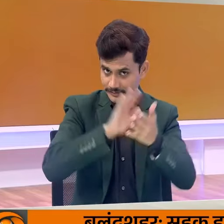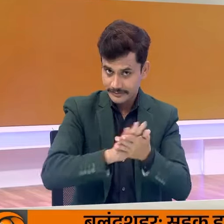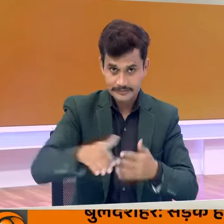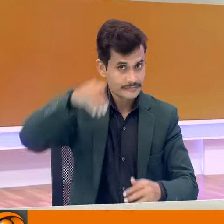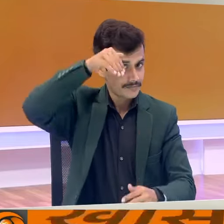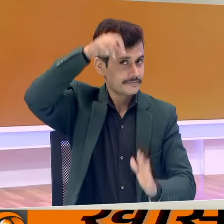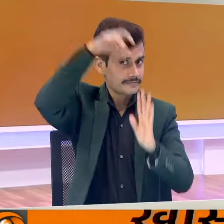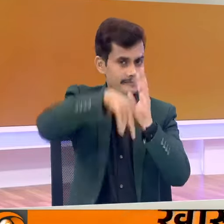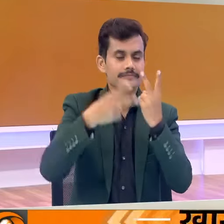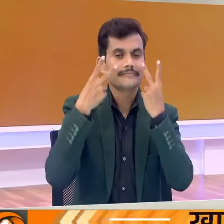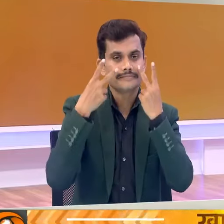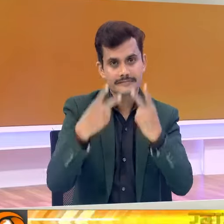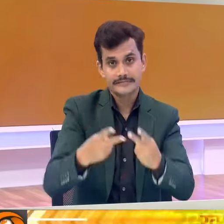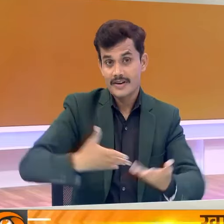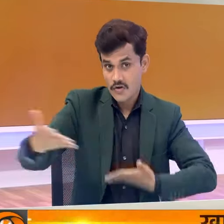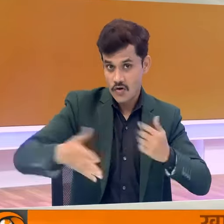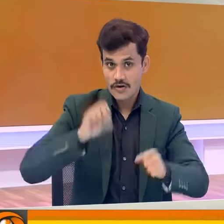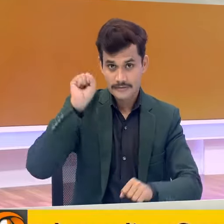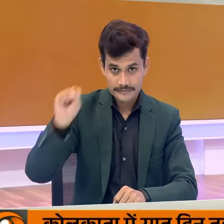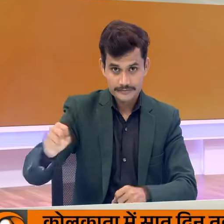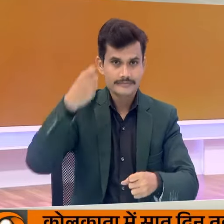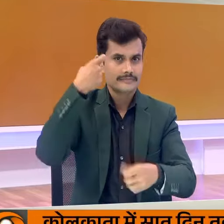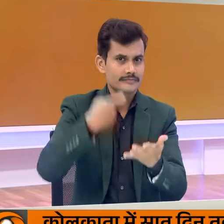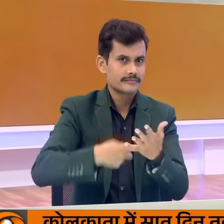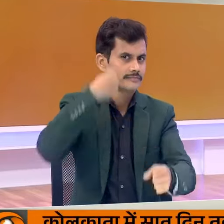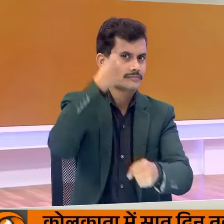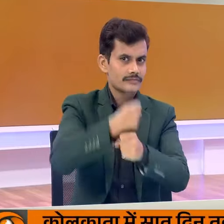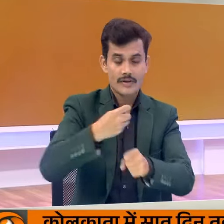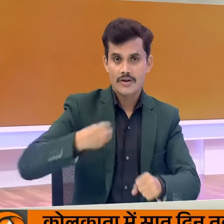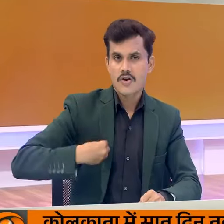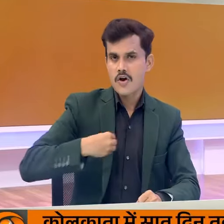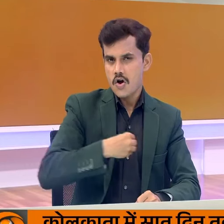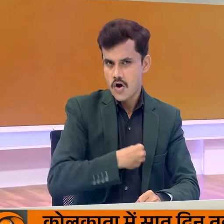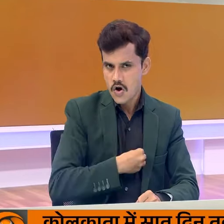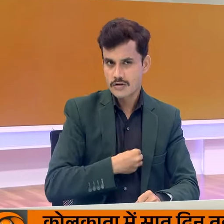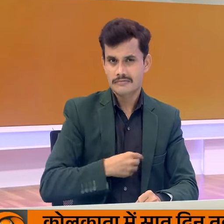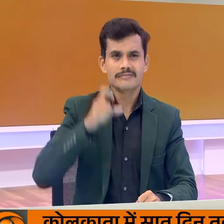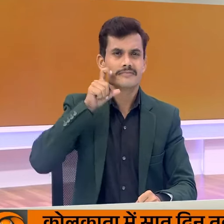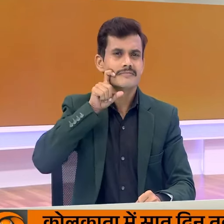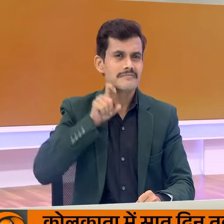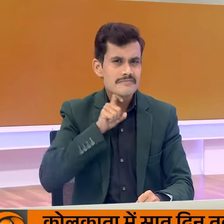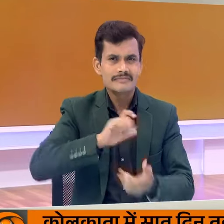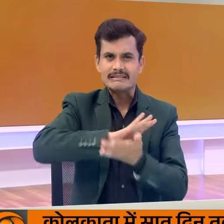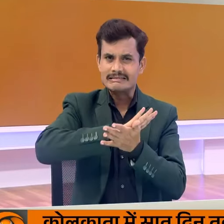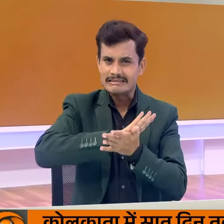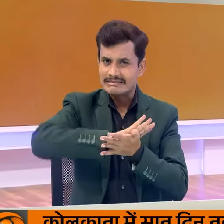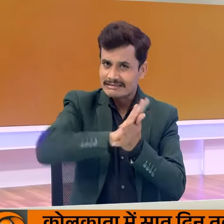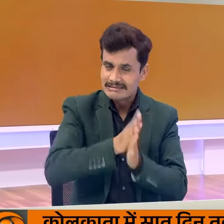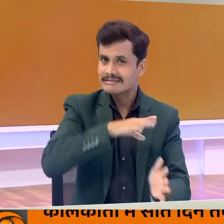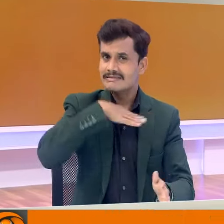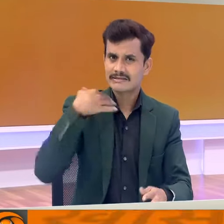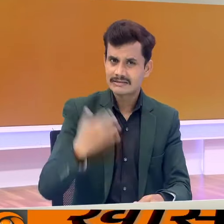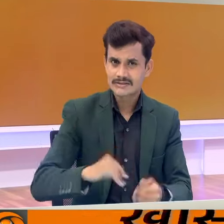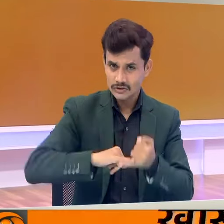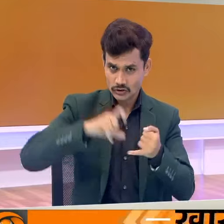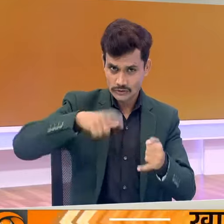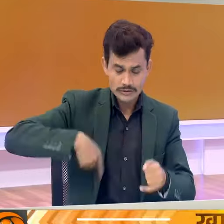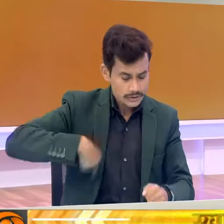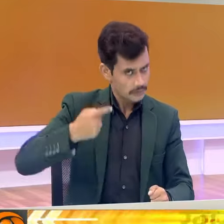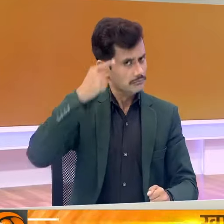खबरों पर नजर डालेंगे विस्तार से। कोलकाता के आरजीकर अस्पताल में डॉक्टर से बलात्कार और हत्या के मामले में सुप्रीम कोर्ट